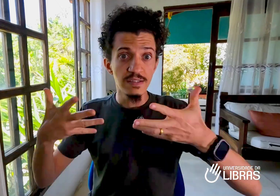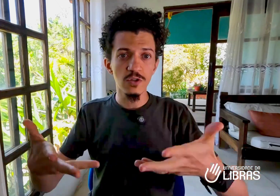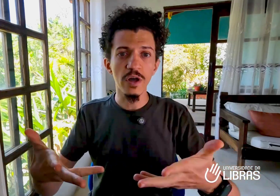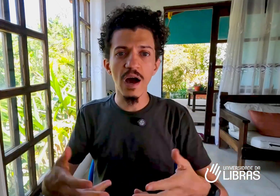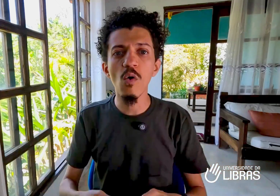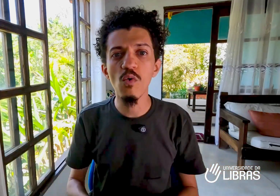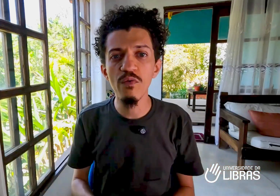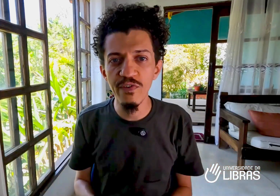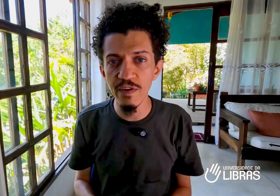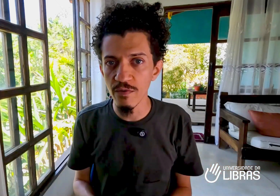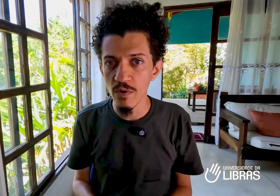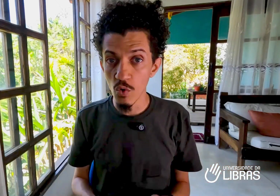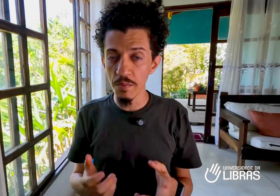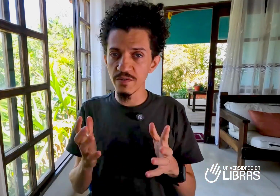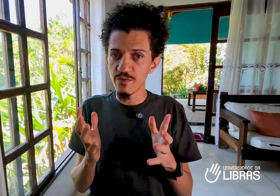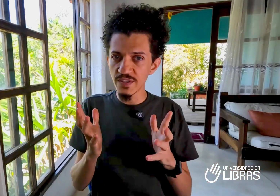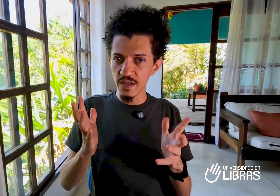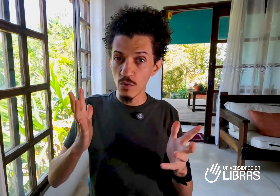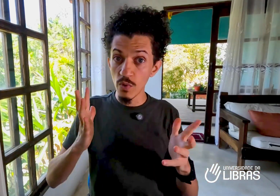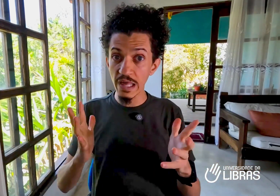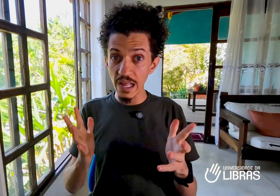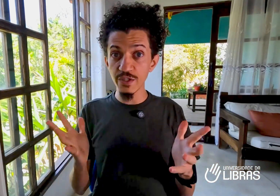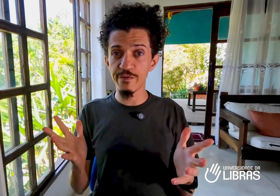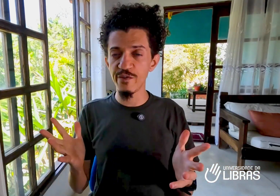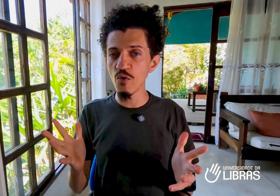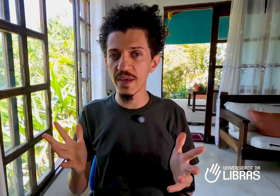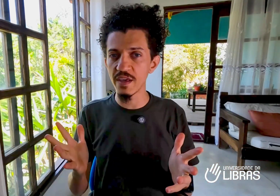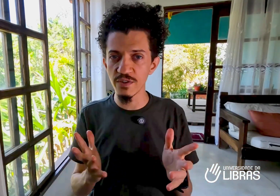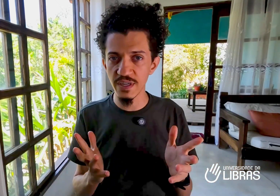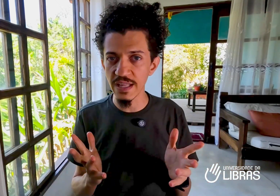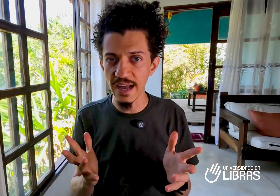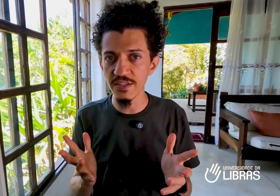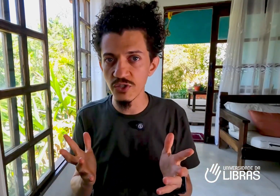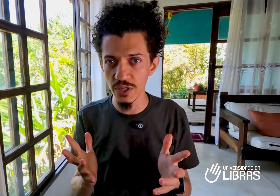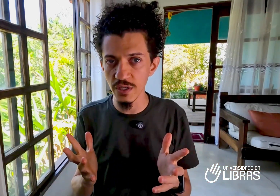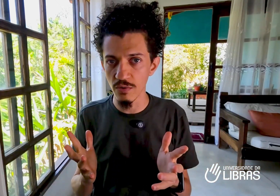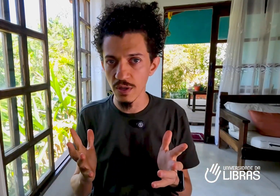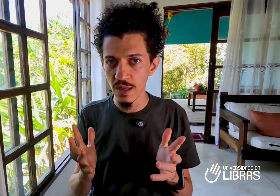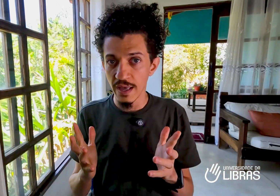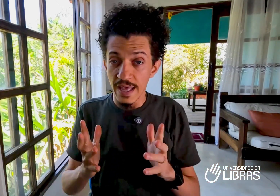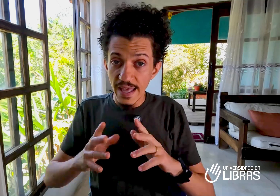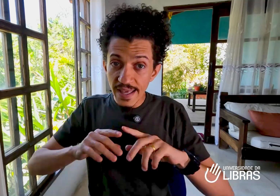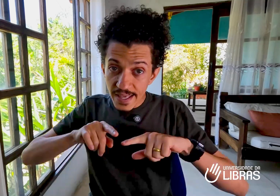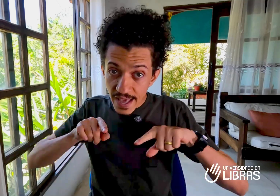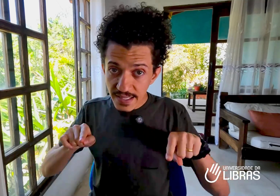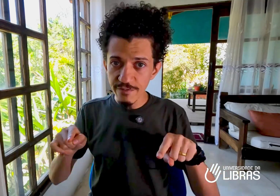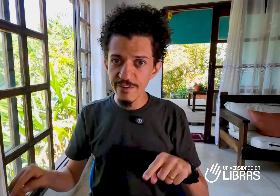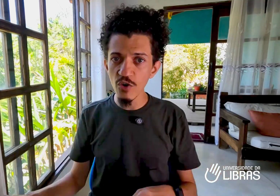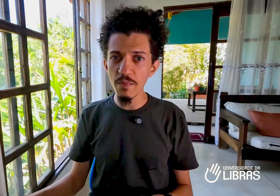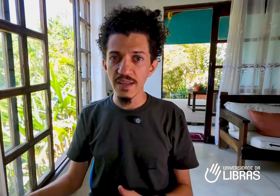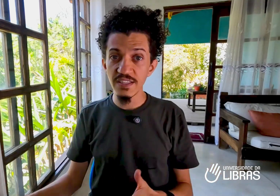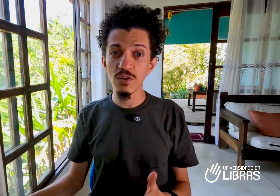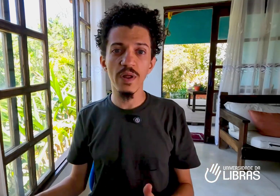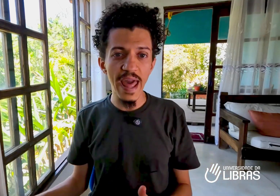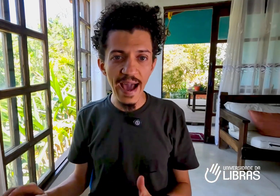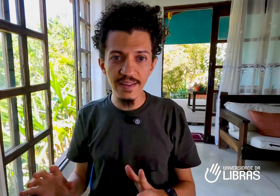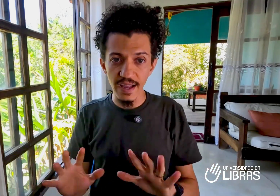torna algo vivo, como se fosse um grande filme que você está assistindo e que esse filme se conecta e